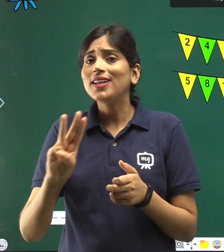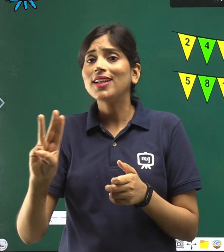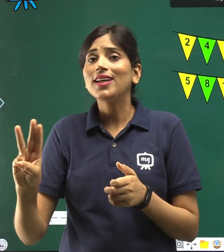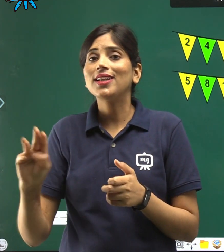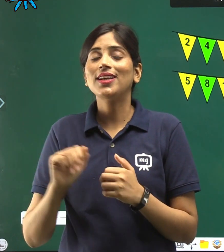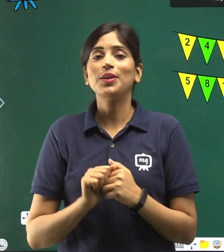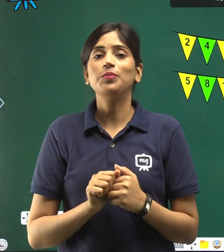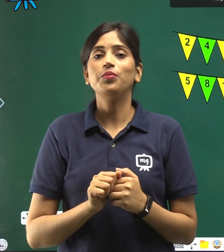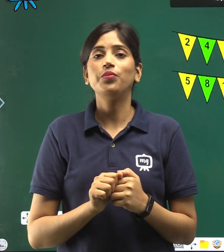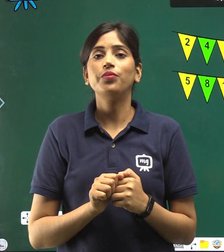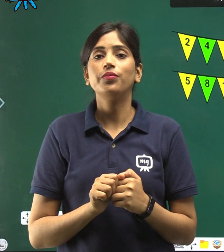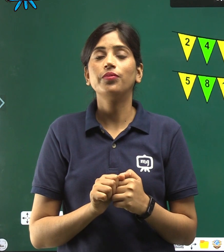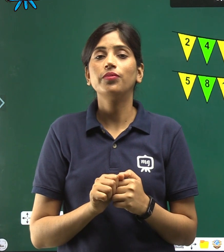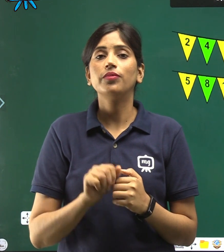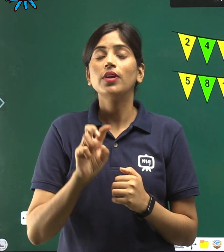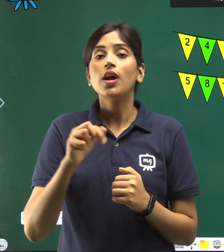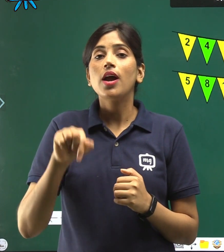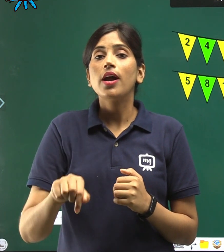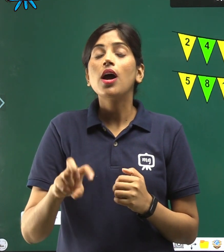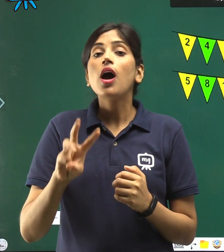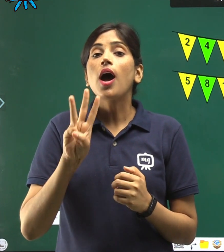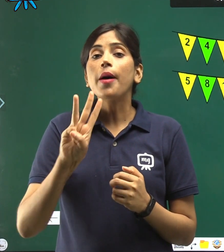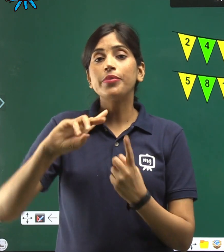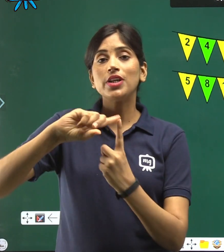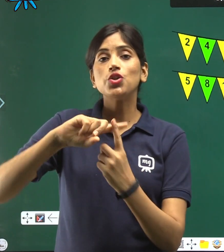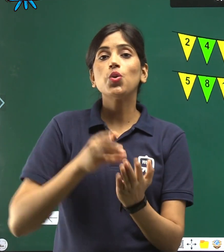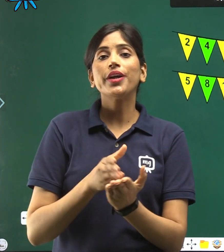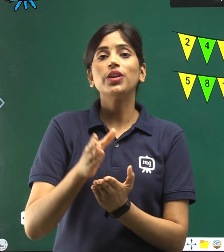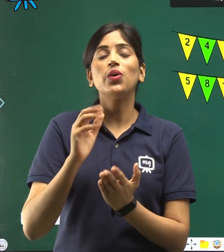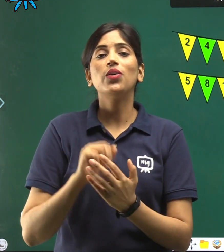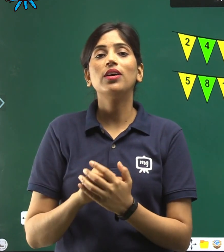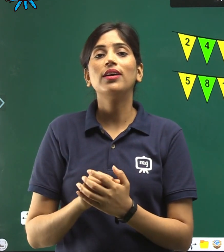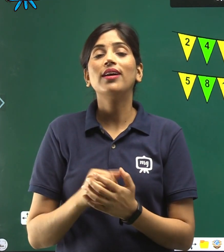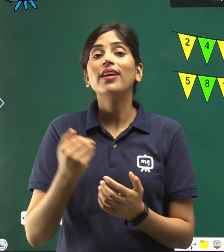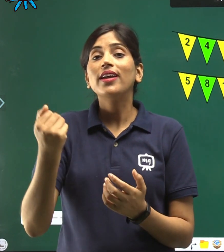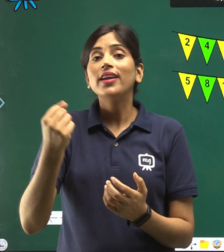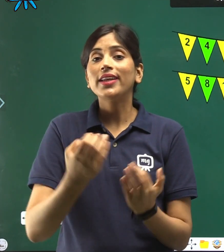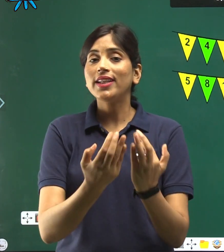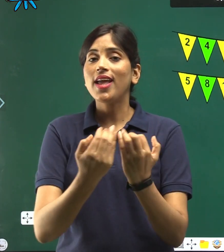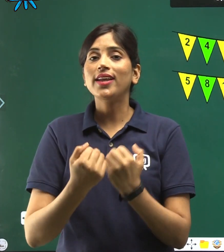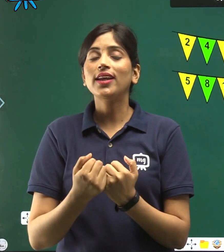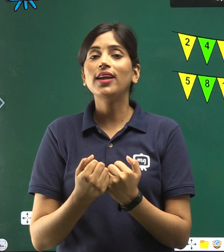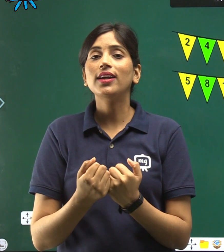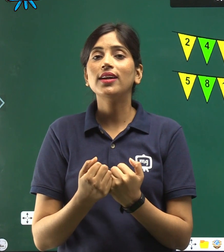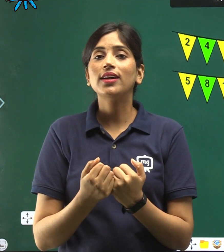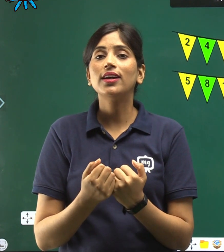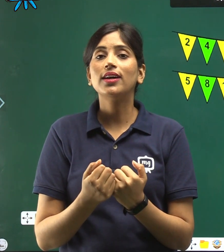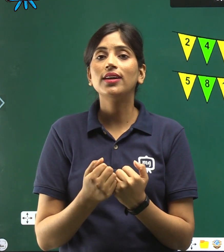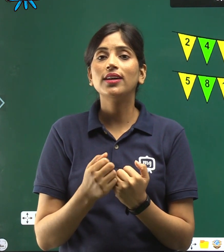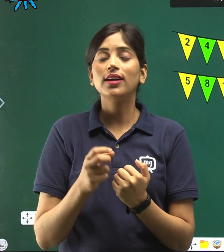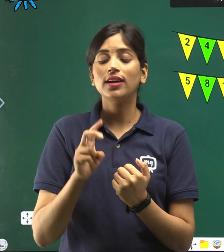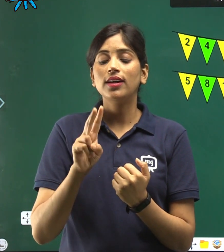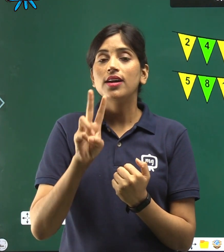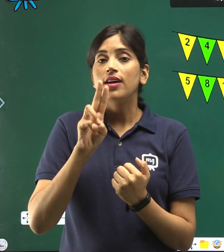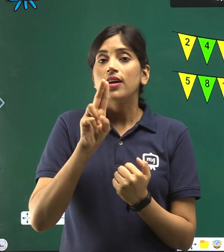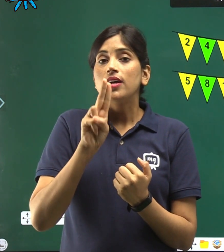3। अब 3 जोड़ेंगे तो कितने आएंगे?